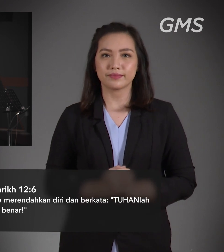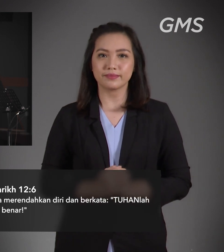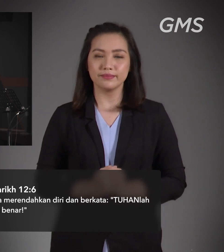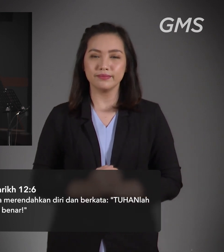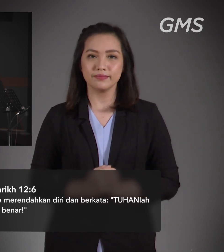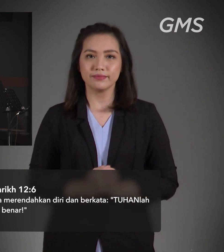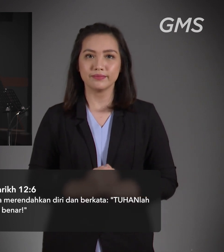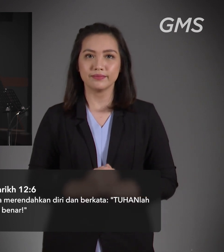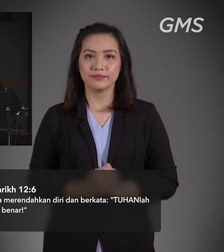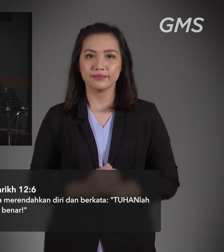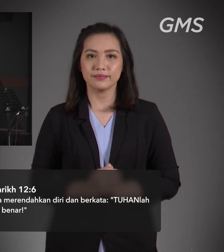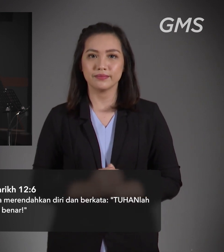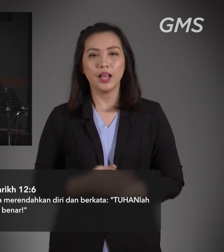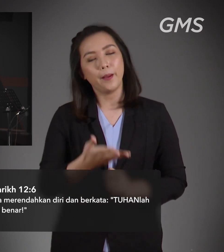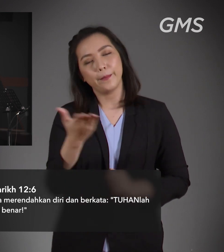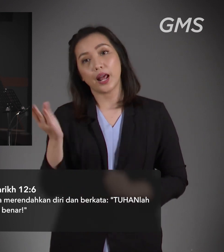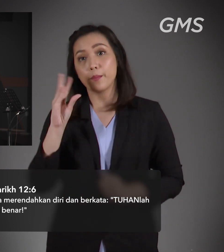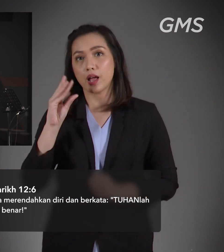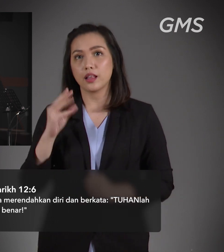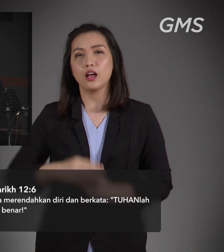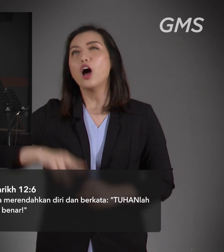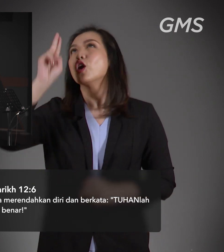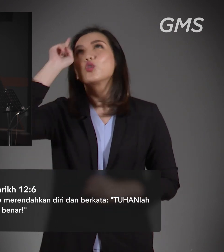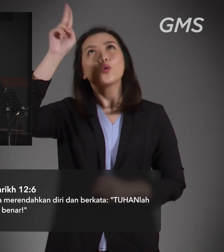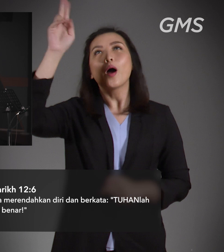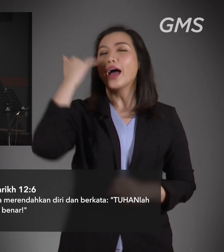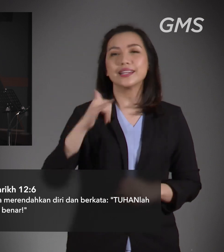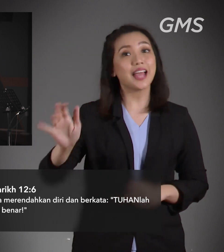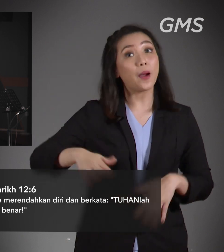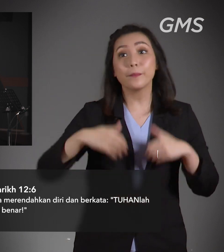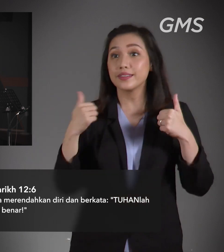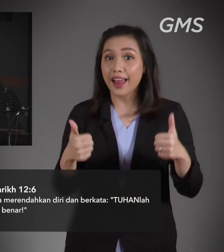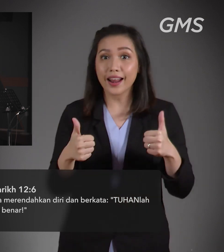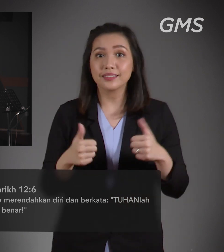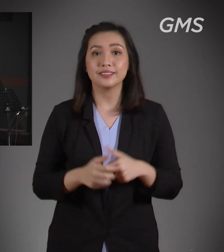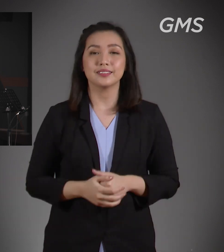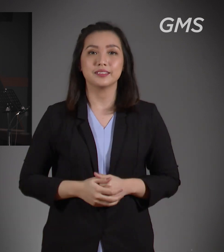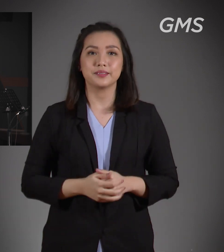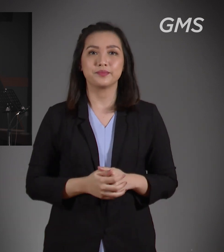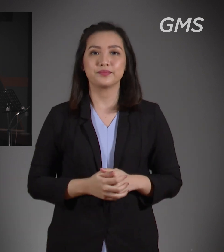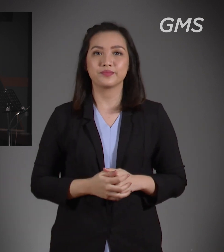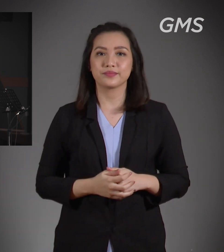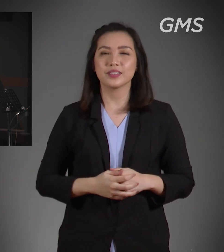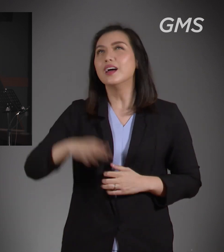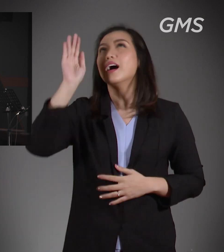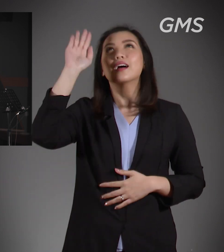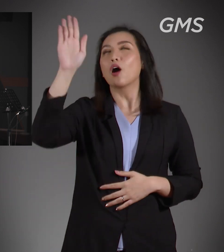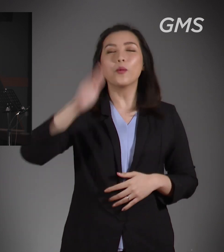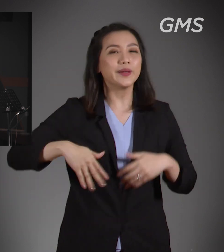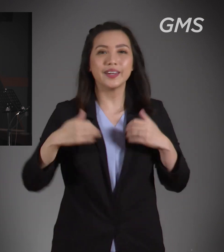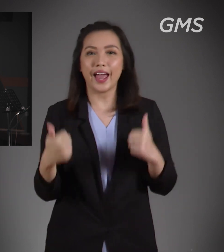merendahkan diri dan berkata, Tuhanlah yang benar. You are right, oh Lord. Engkau benar. Begini